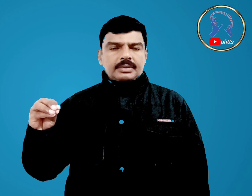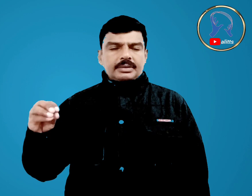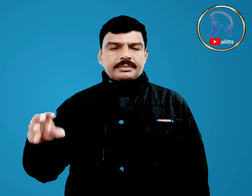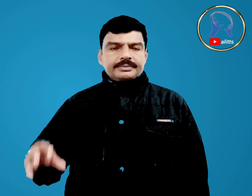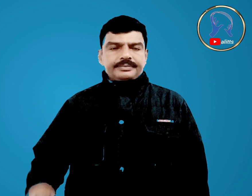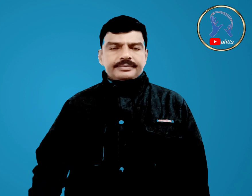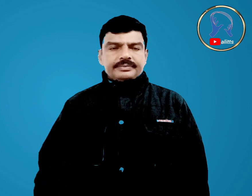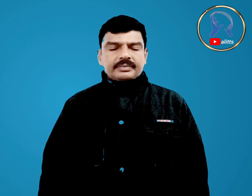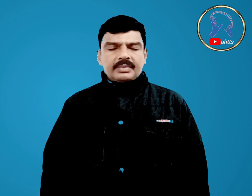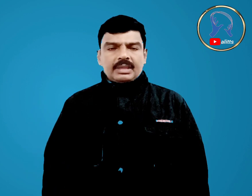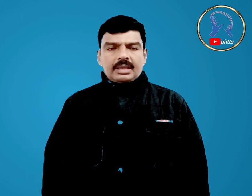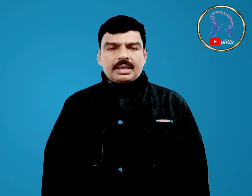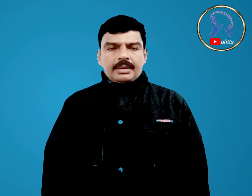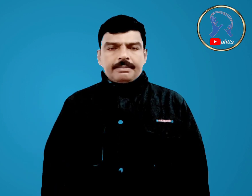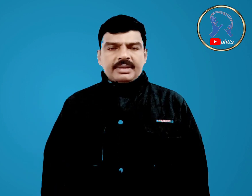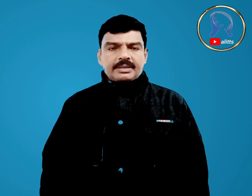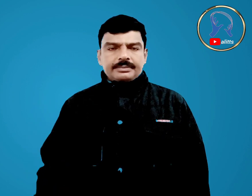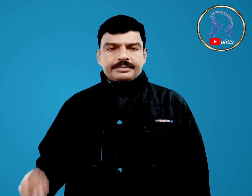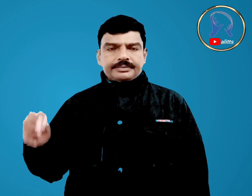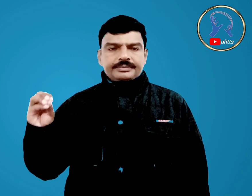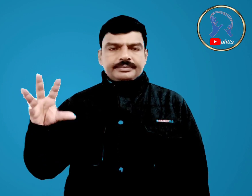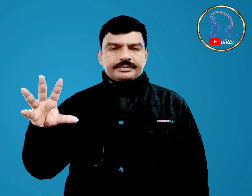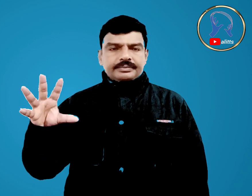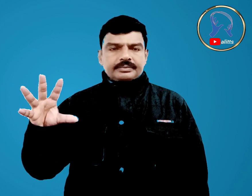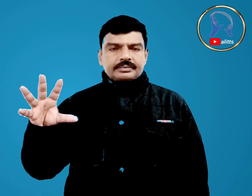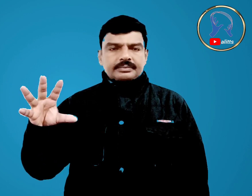मदम मदम